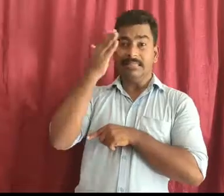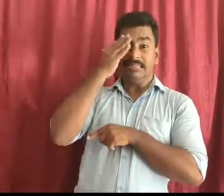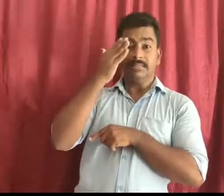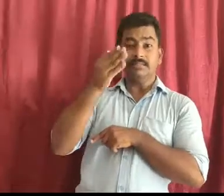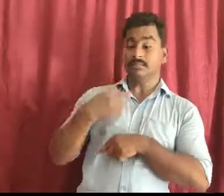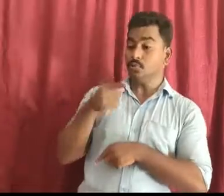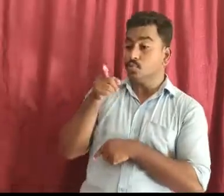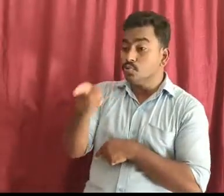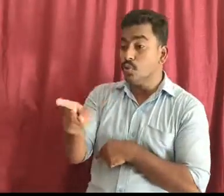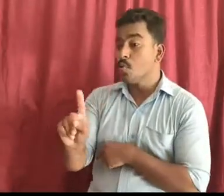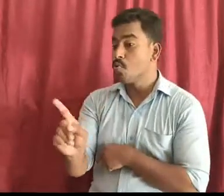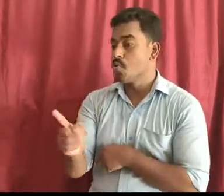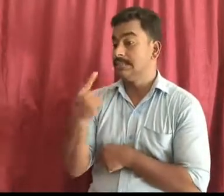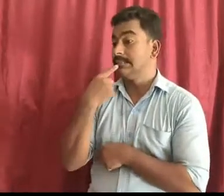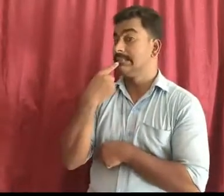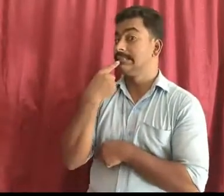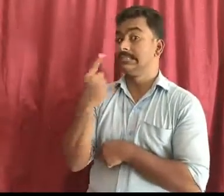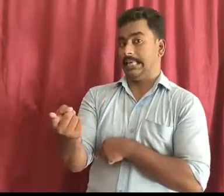ചൂണ്ടിക്കാട്ടി ഒഴിവാക്കുക.